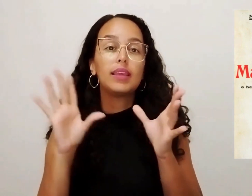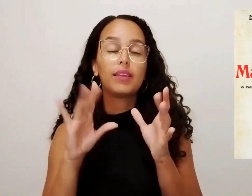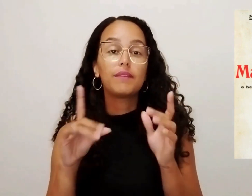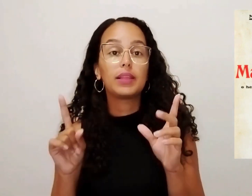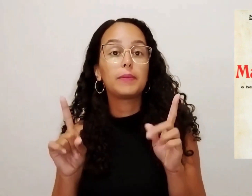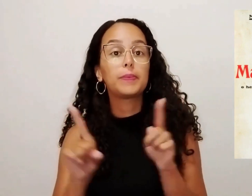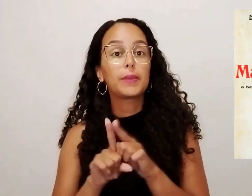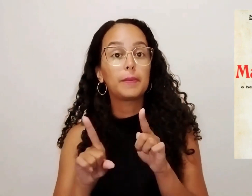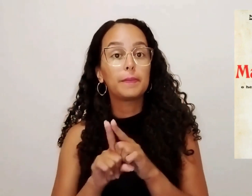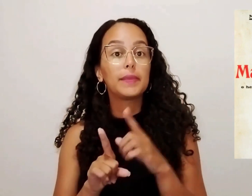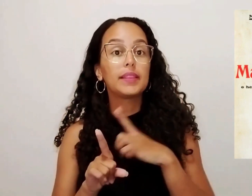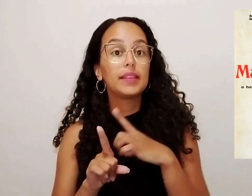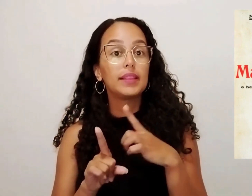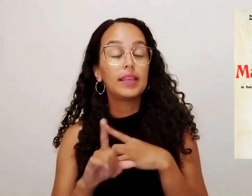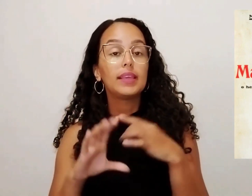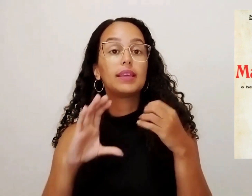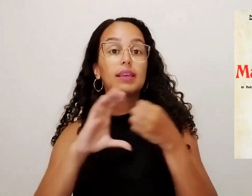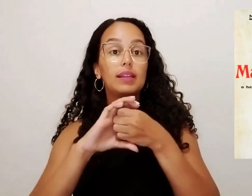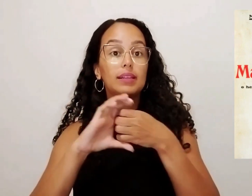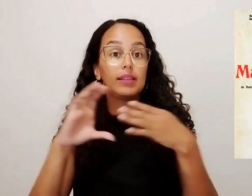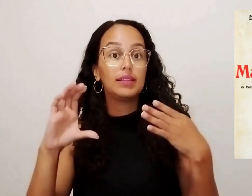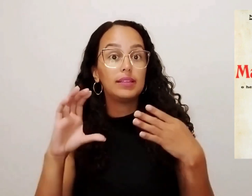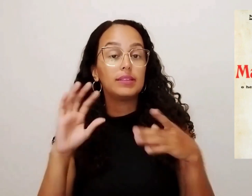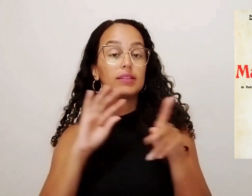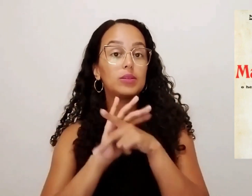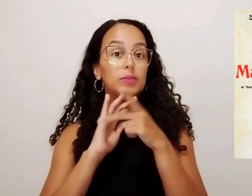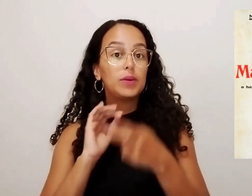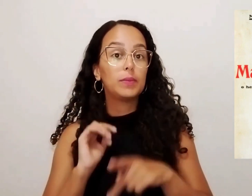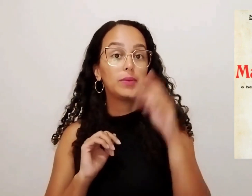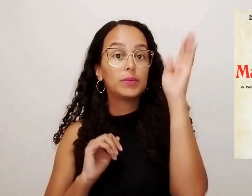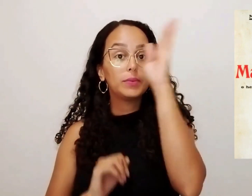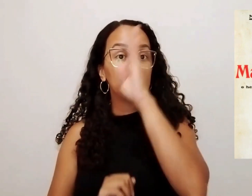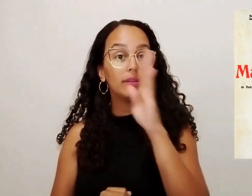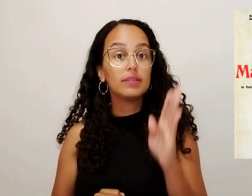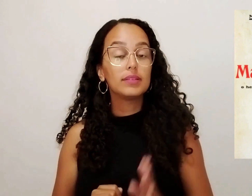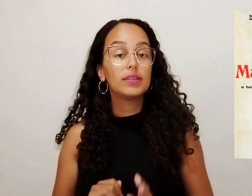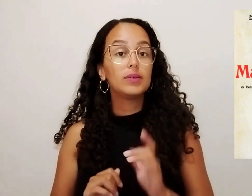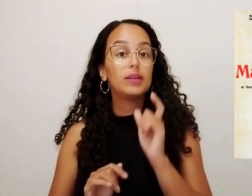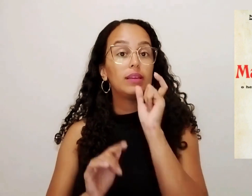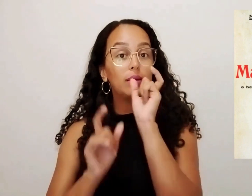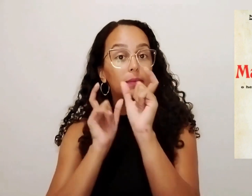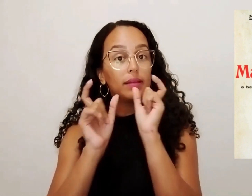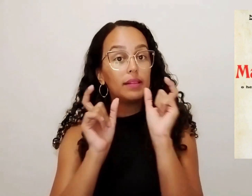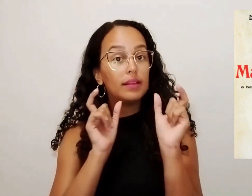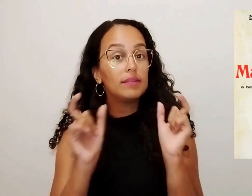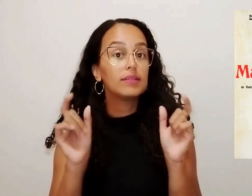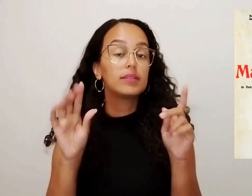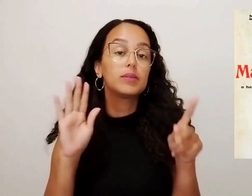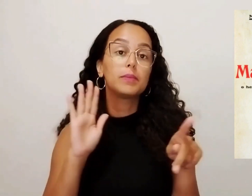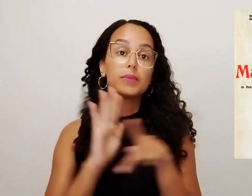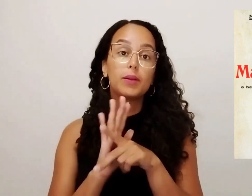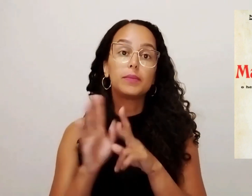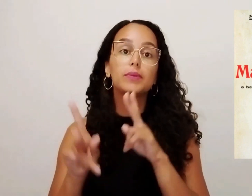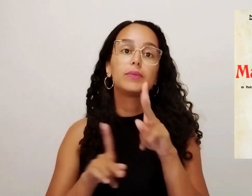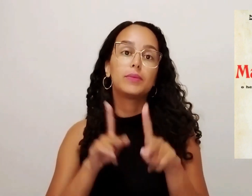Mário conseguiu usar de fato as vanguardas europeias para criar uma literatura